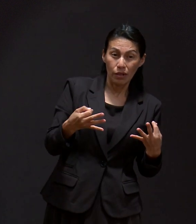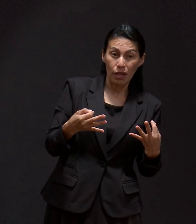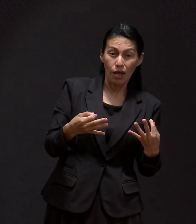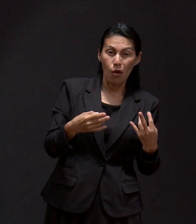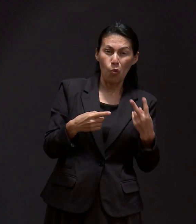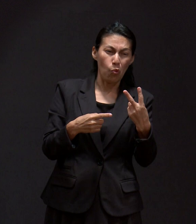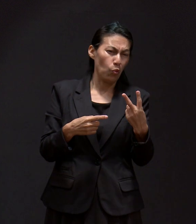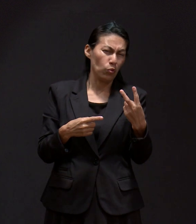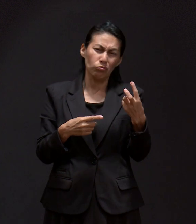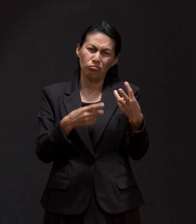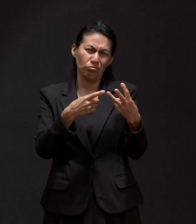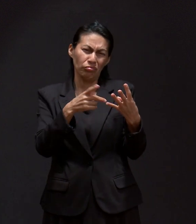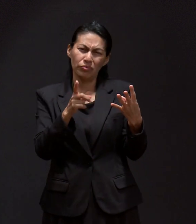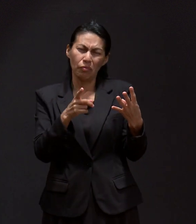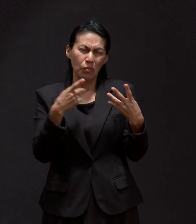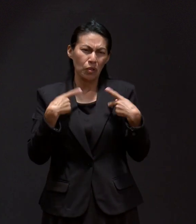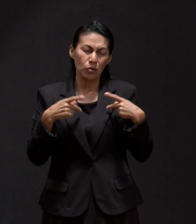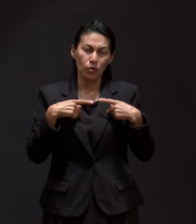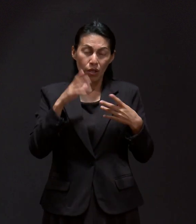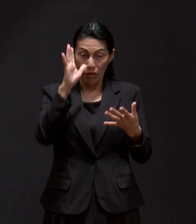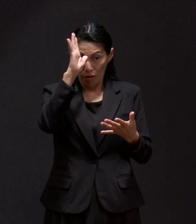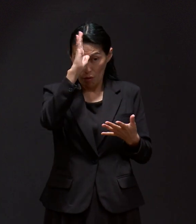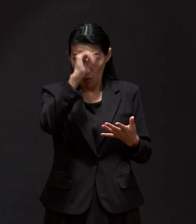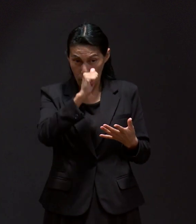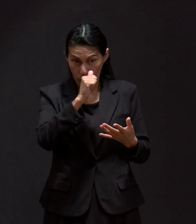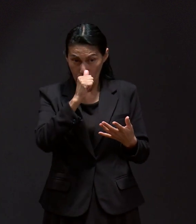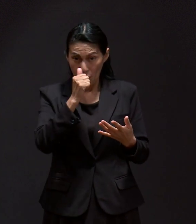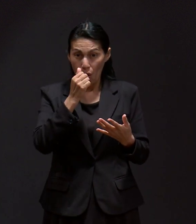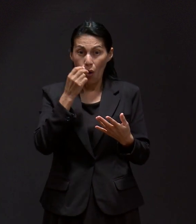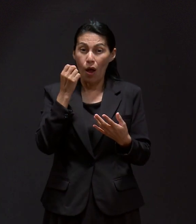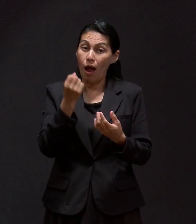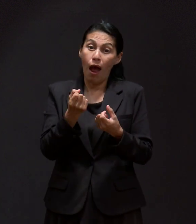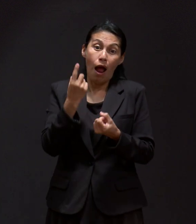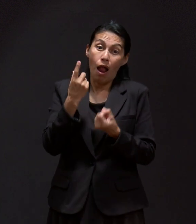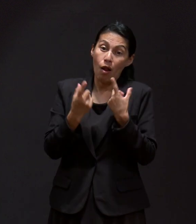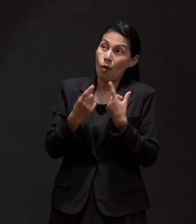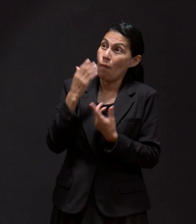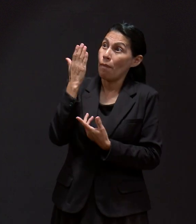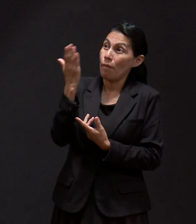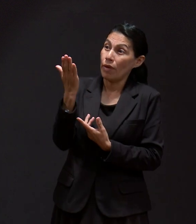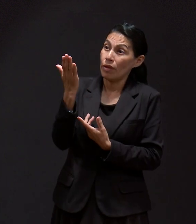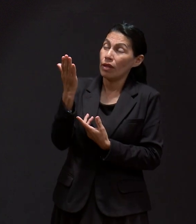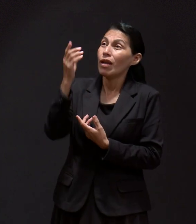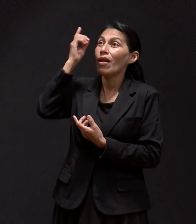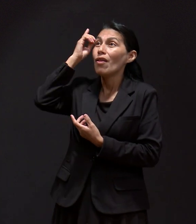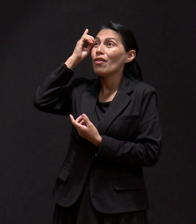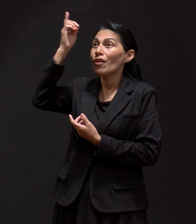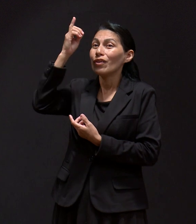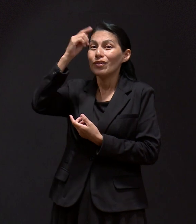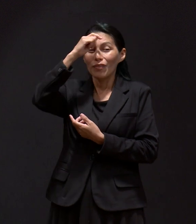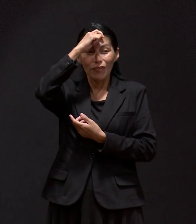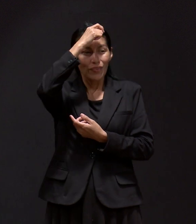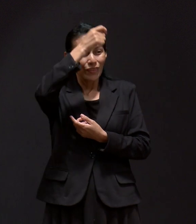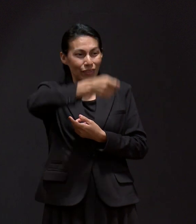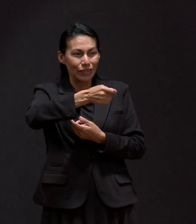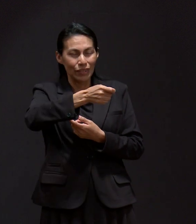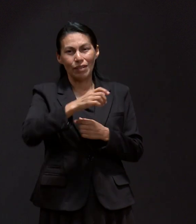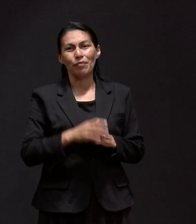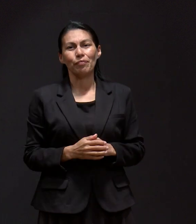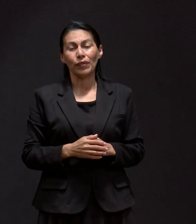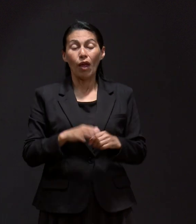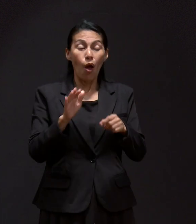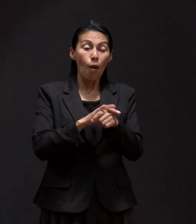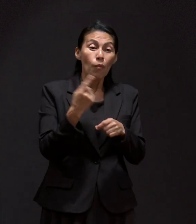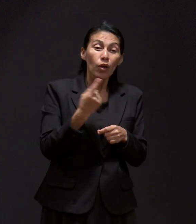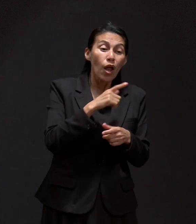celestial nos contestarán nuestras peticiones porque donde están dos o tres congregados en su